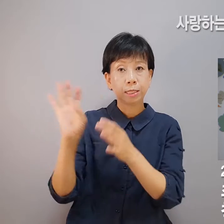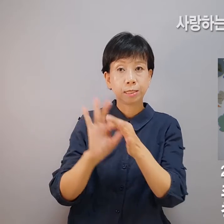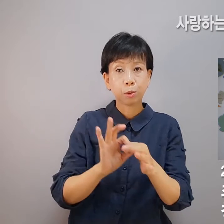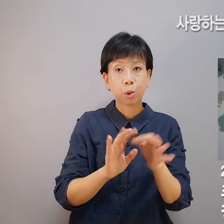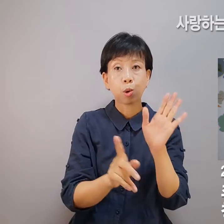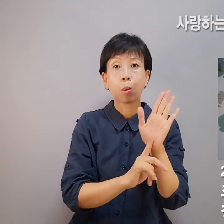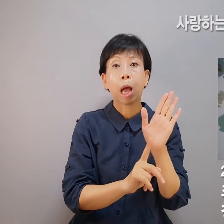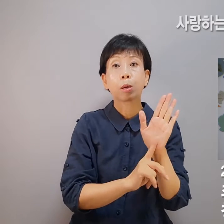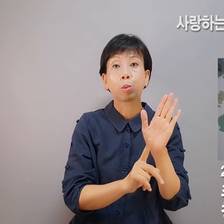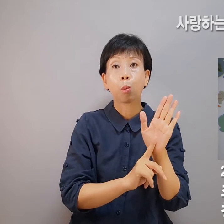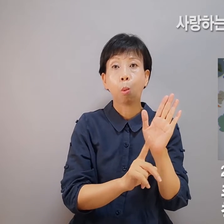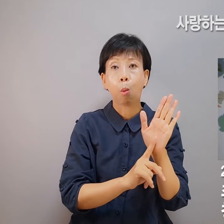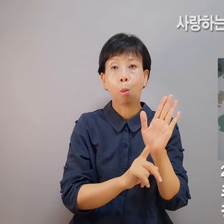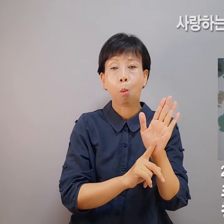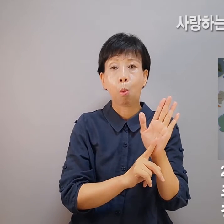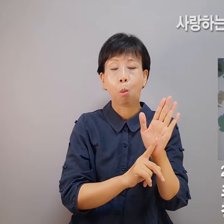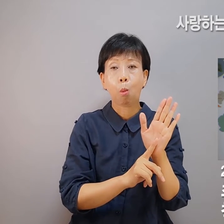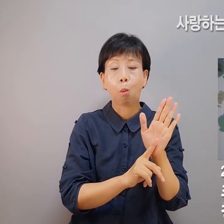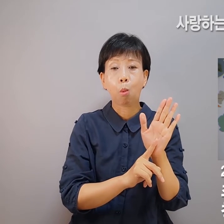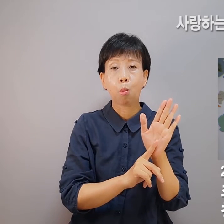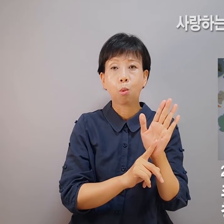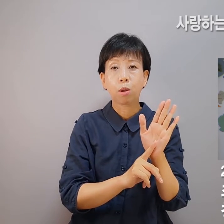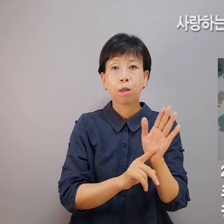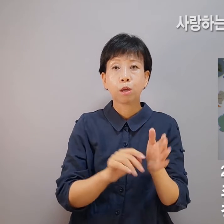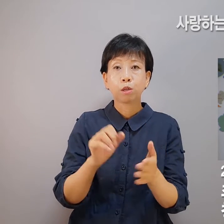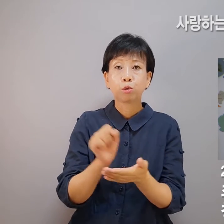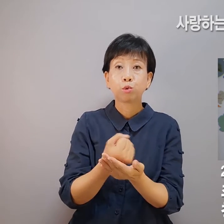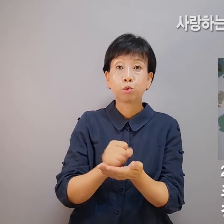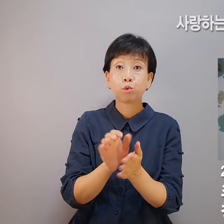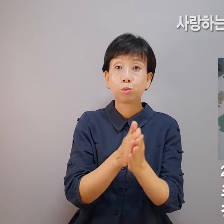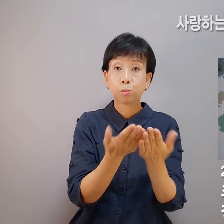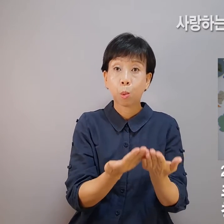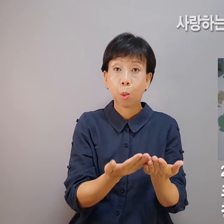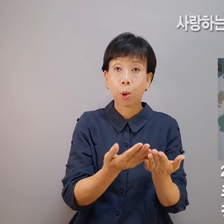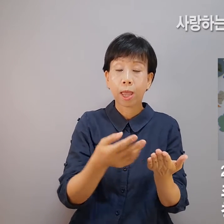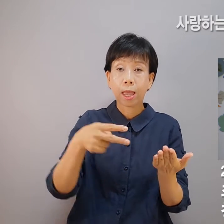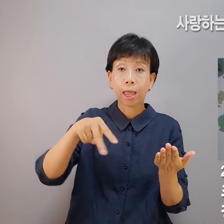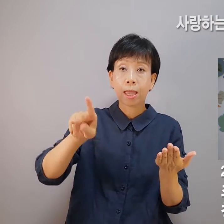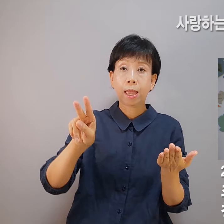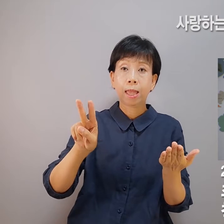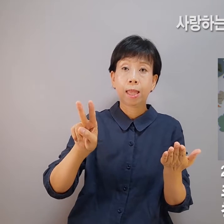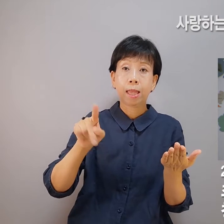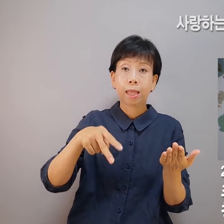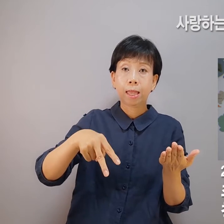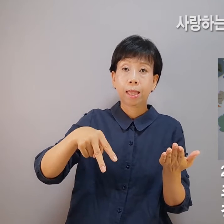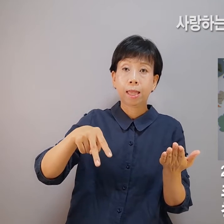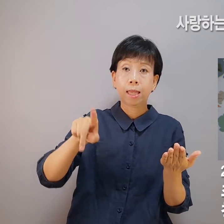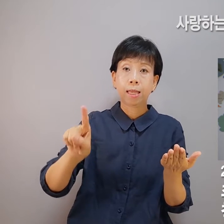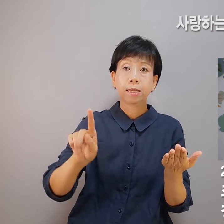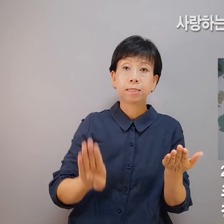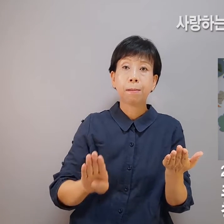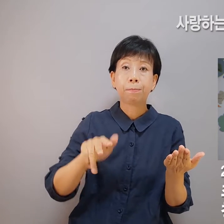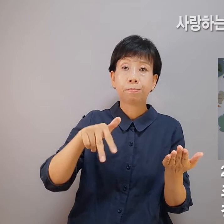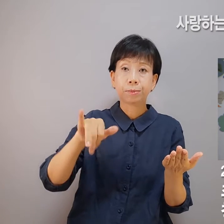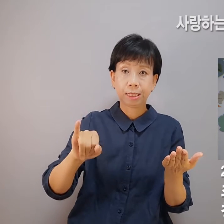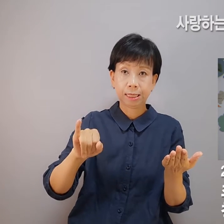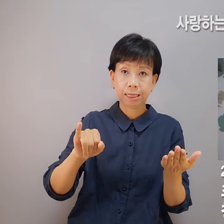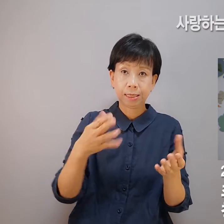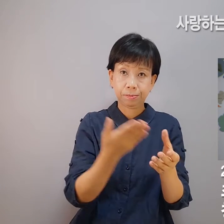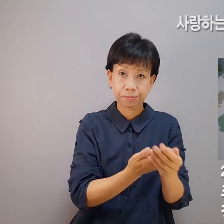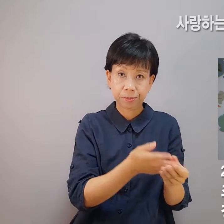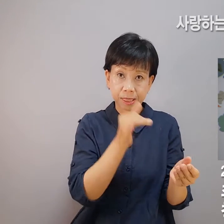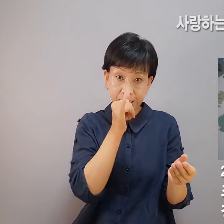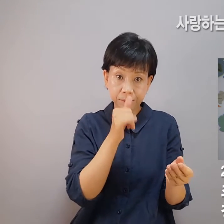지금 주보에 삽지되었던 큰 종이 있죠? 네, 한번 꺼내 보시면 우리 짧은 시간 한 5분 정도